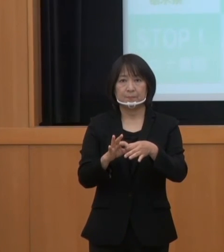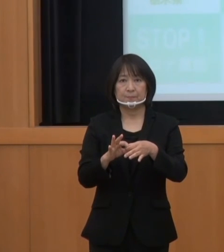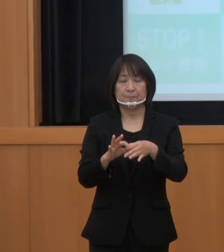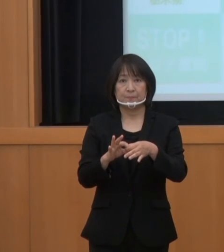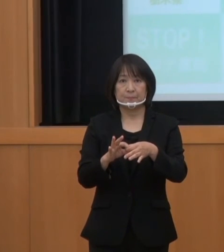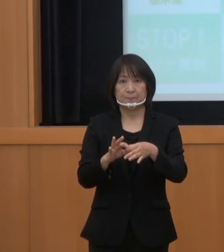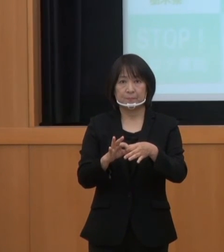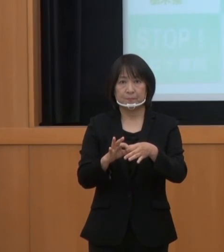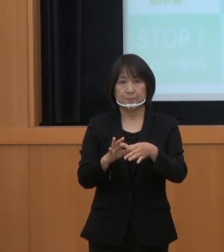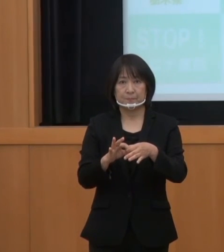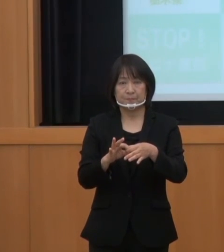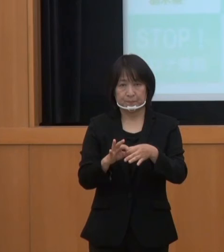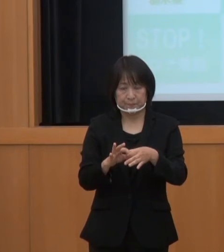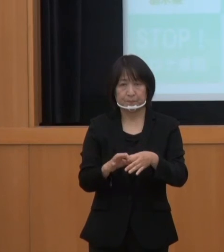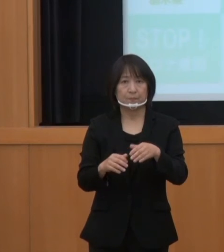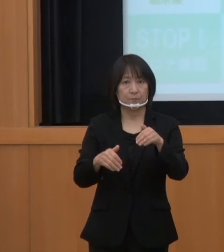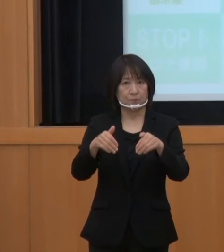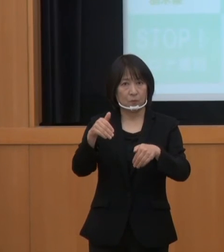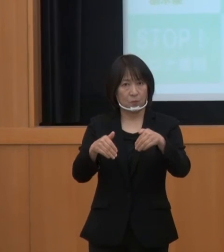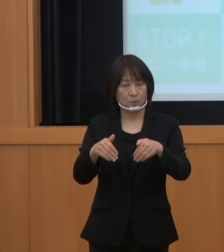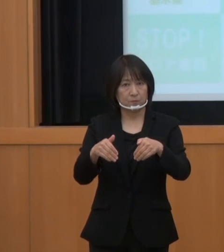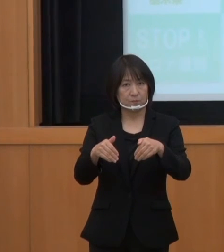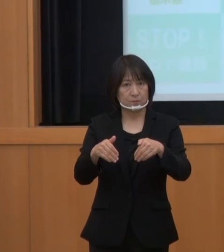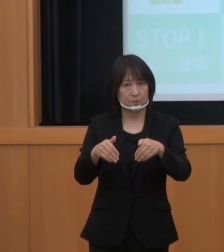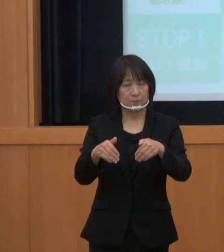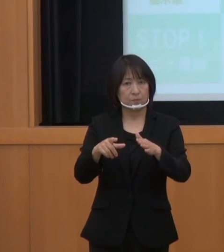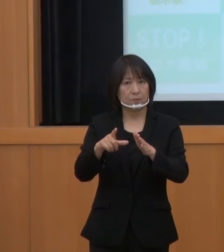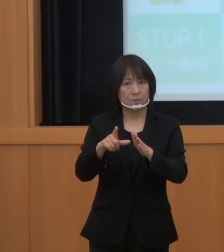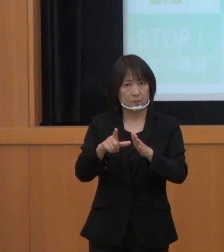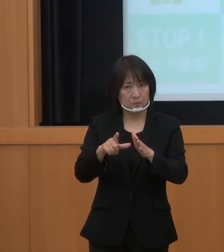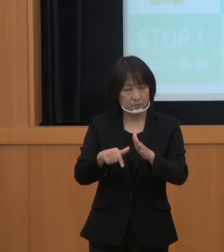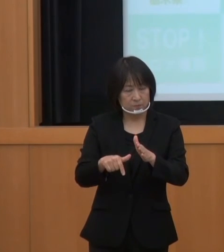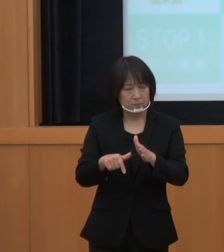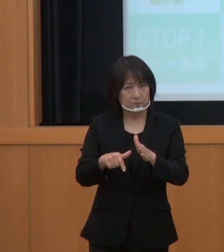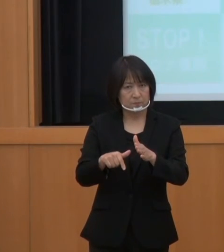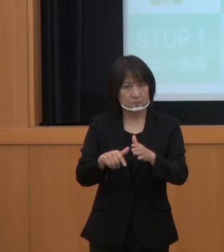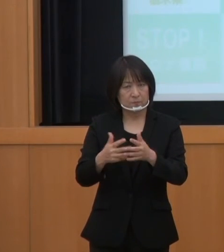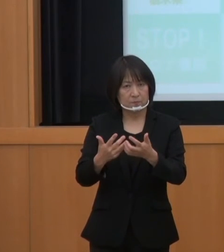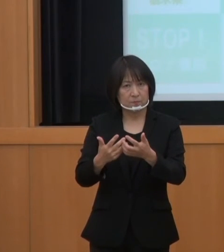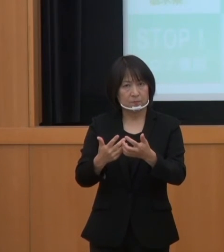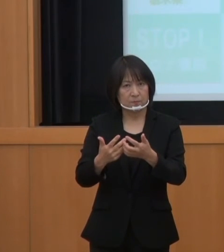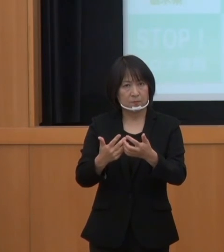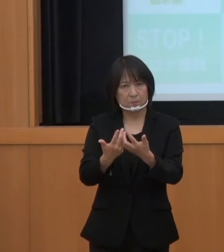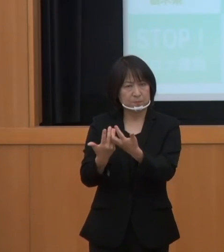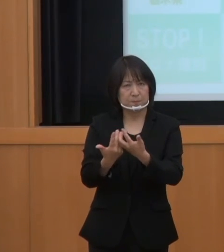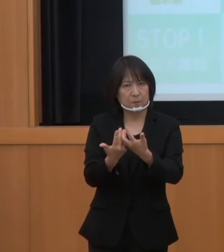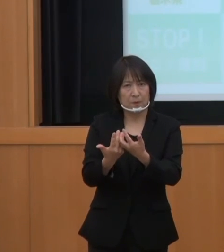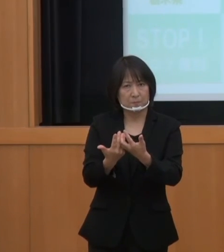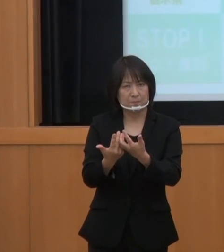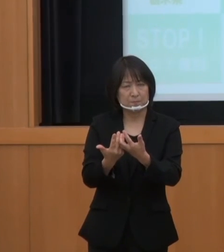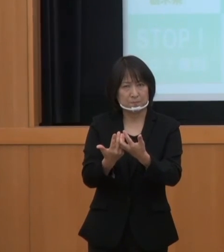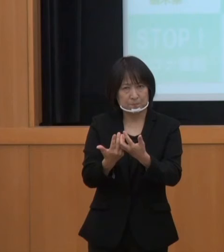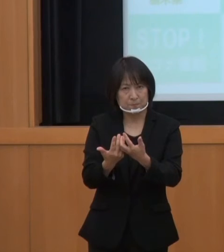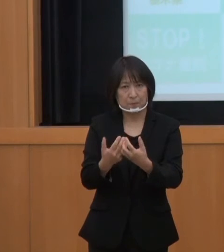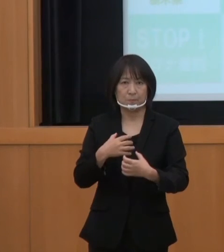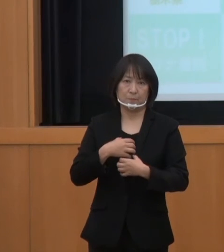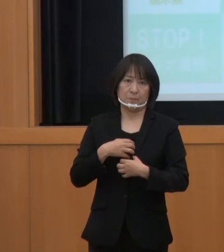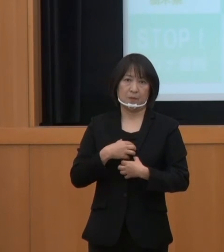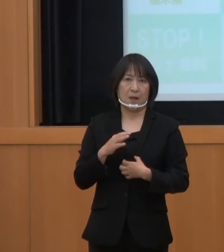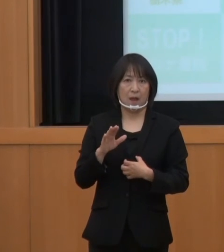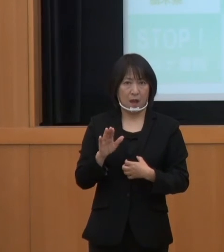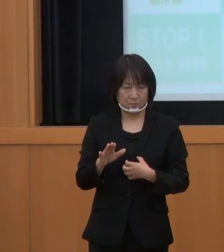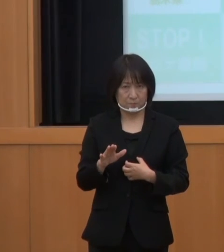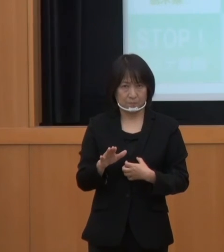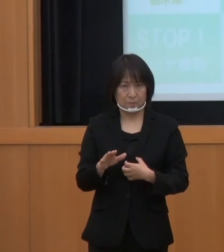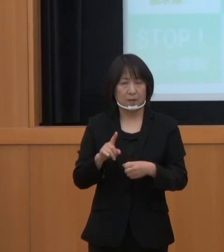投票所は、まあ、人混みができる可能性があるので、投票